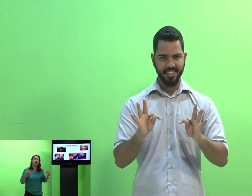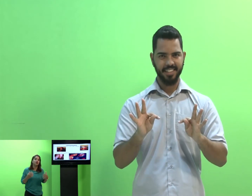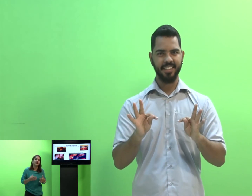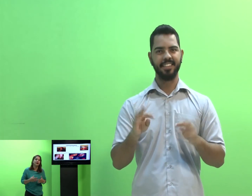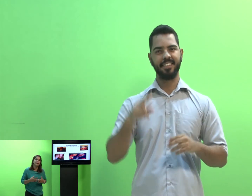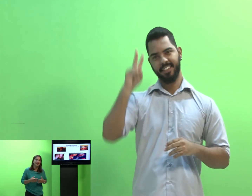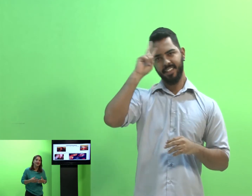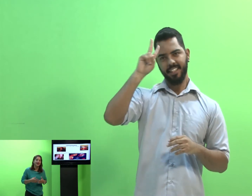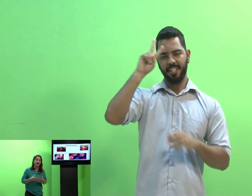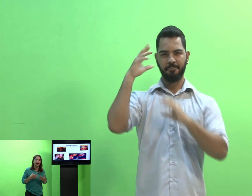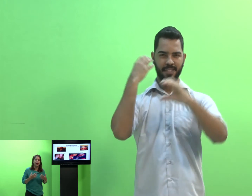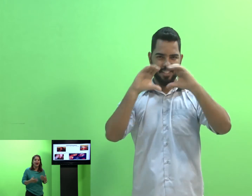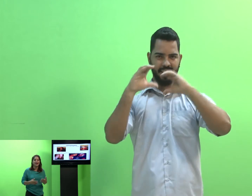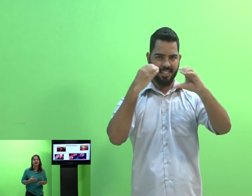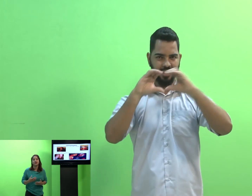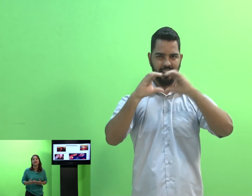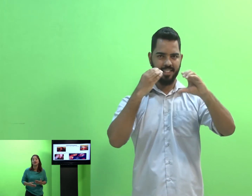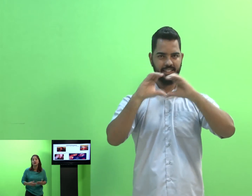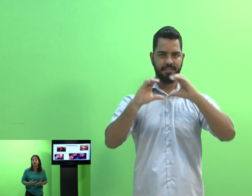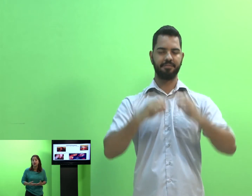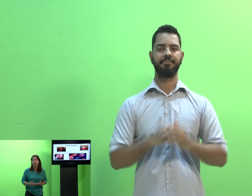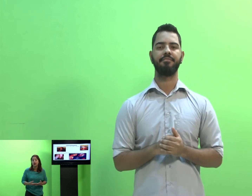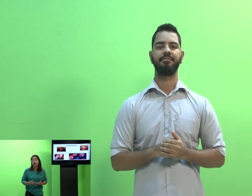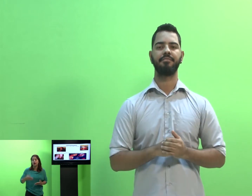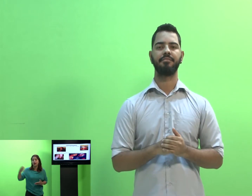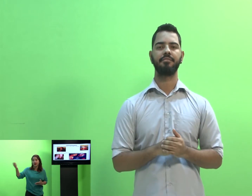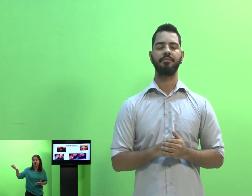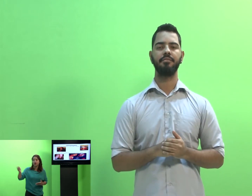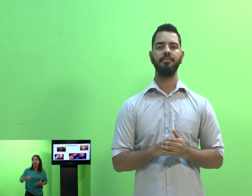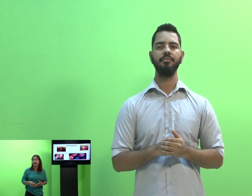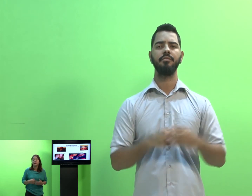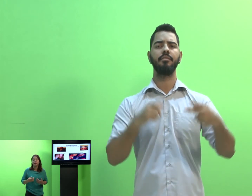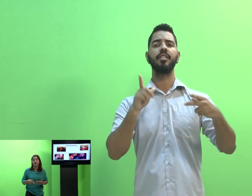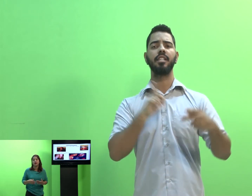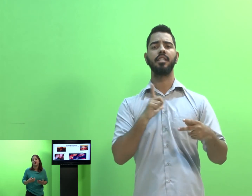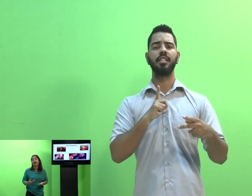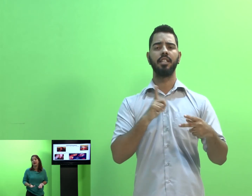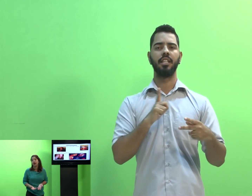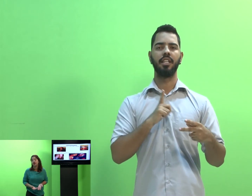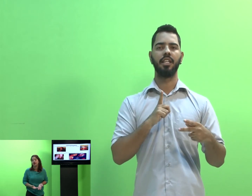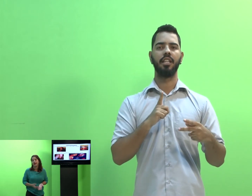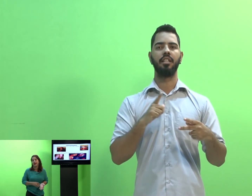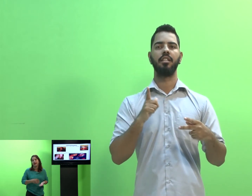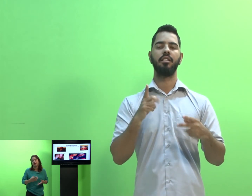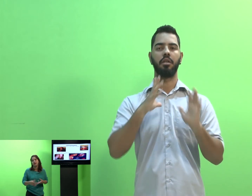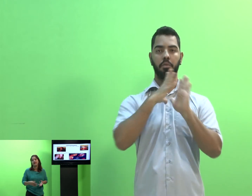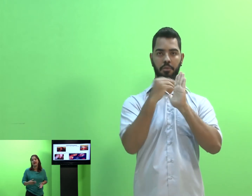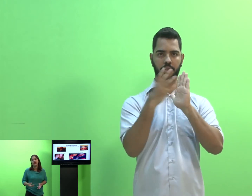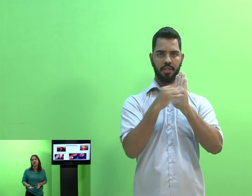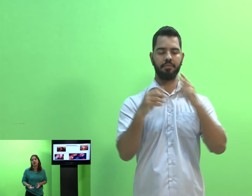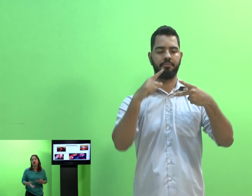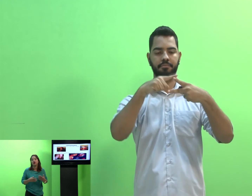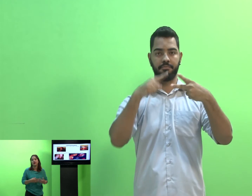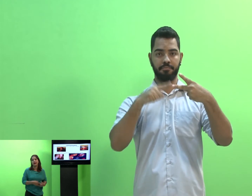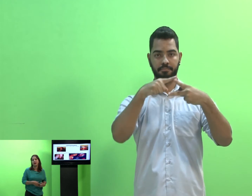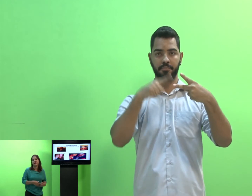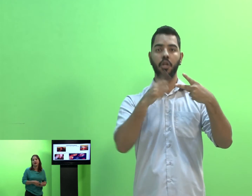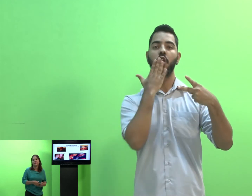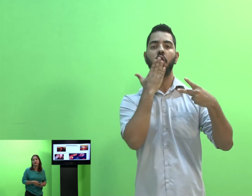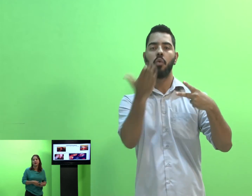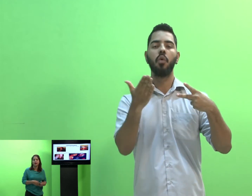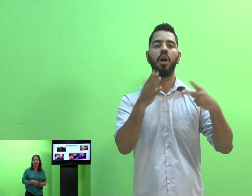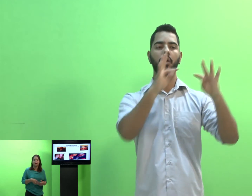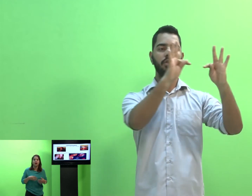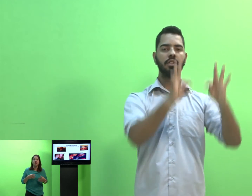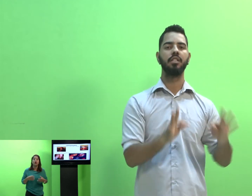Dias, o de Murilo Mendes encaixa-se no segundo modelo, ou seja, é uma paródia, não é? Ele subverte os